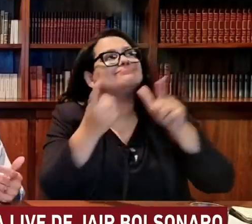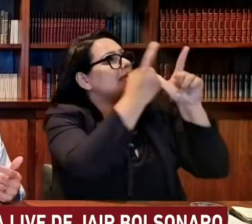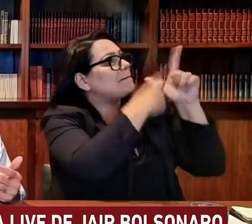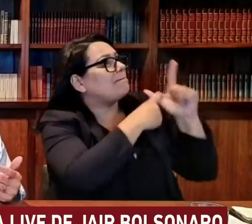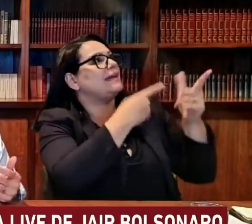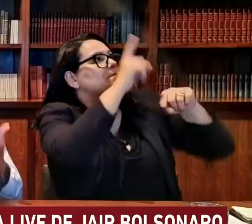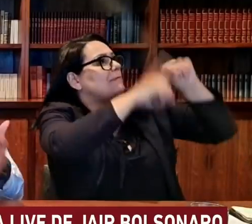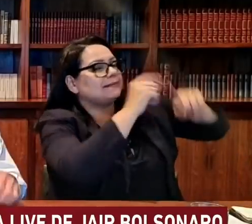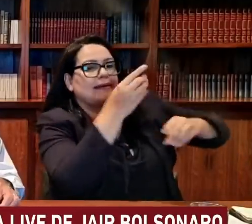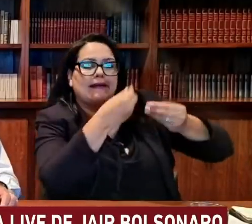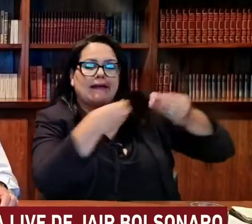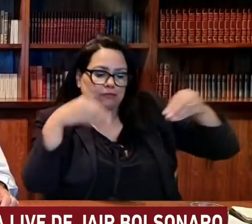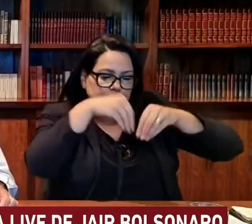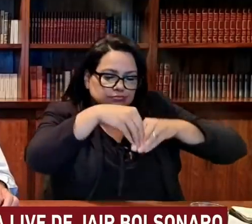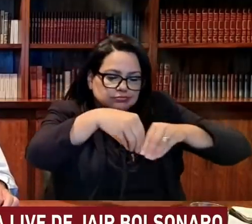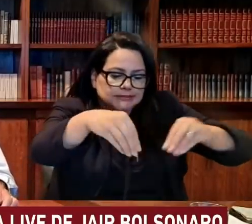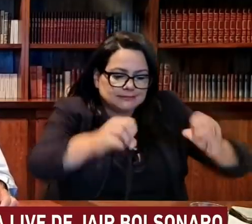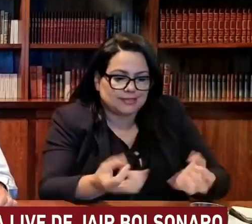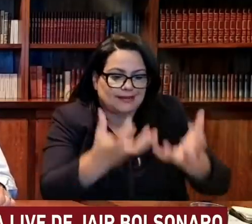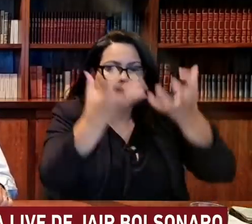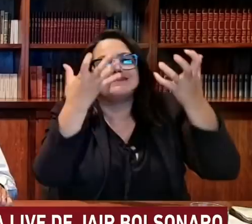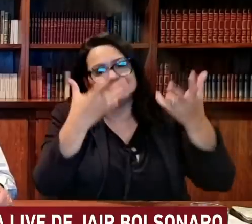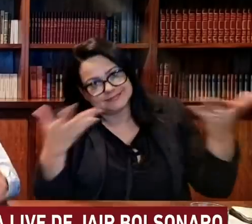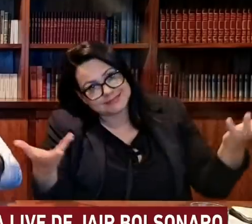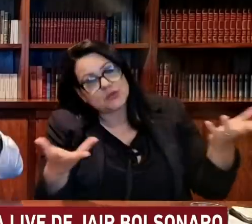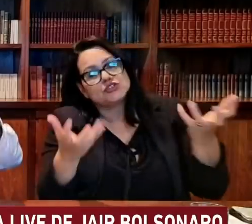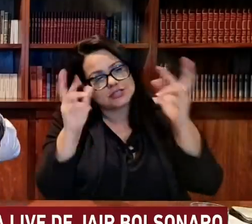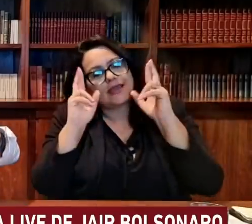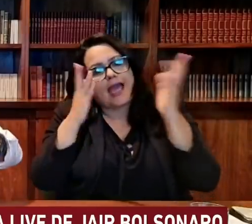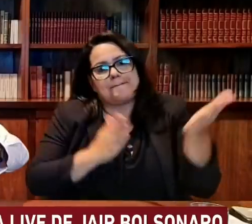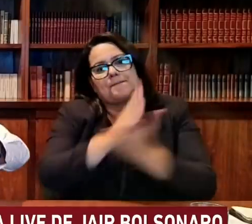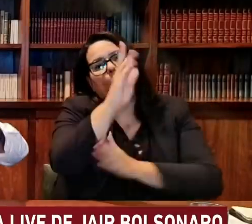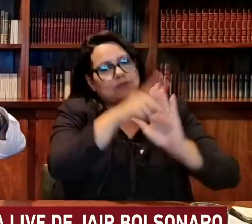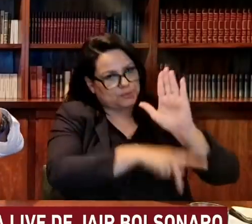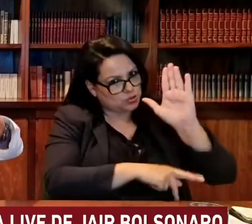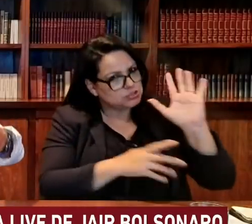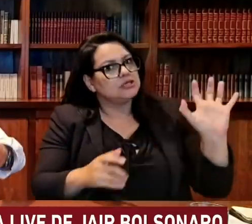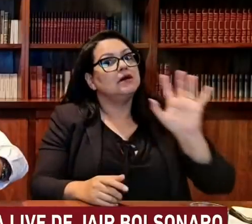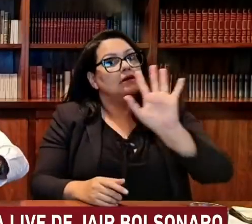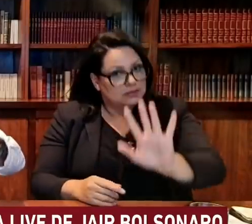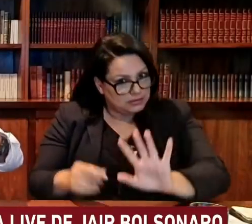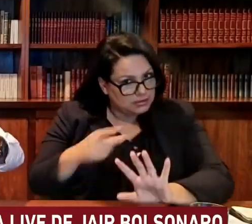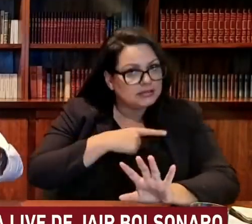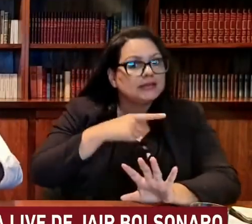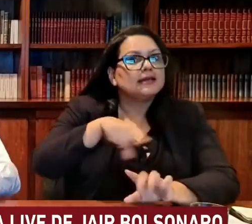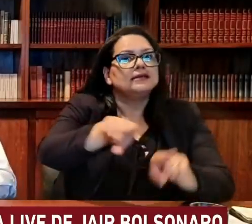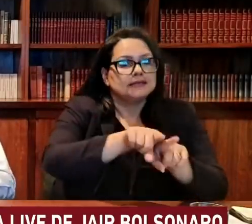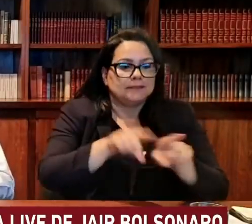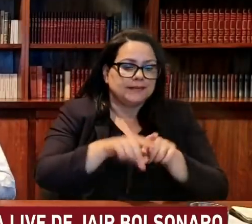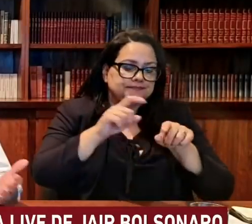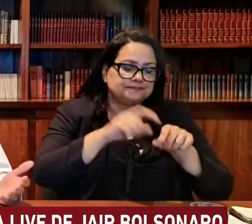de fora do Brasil. Então, brevemente, a gente espera aprovando esse projeto. Se bem que eu adianto, existe reservas também de